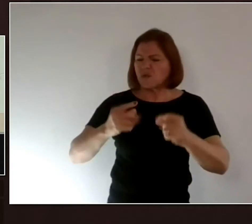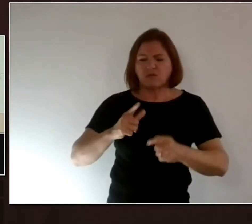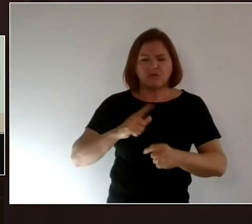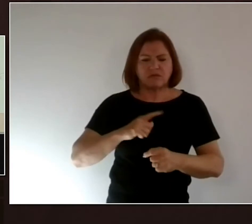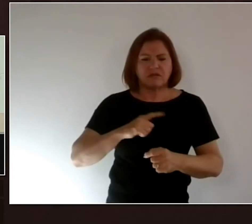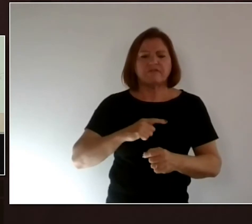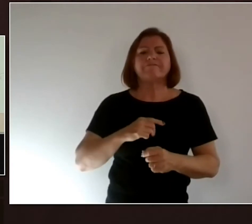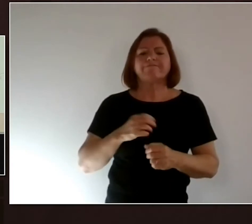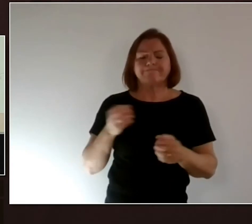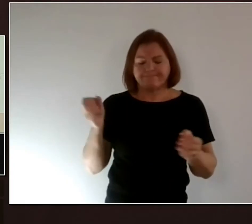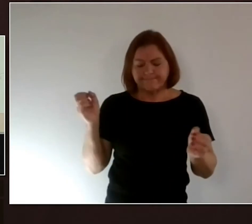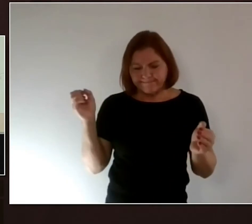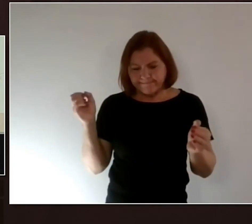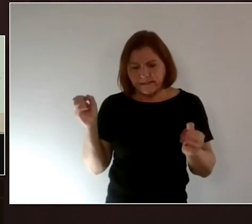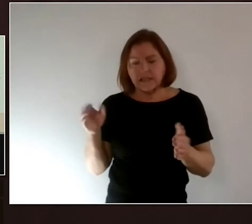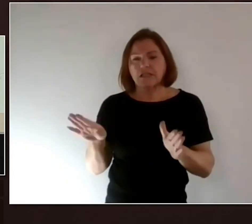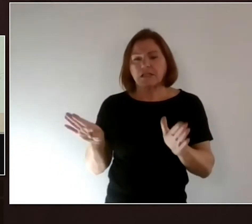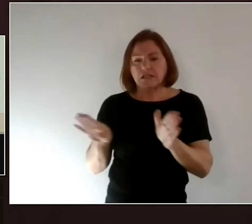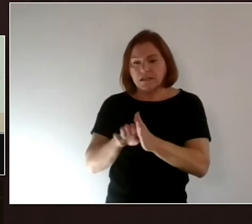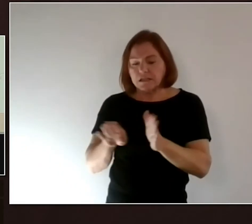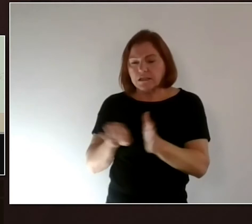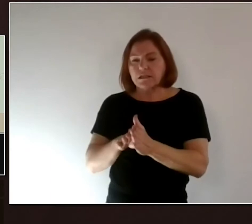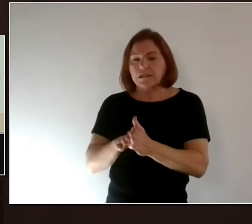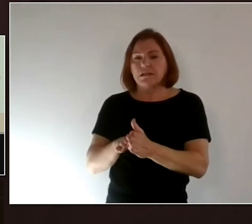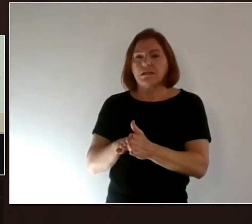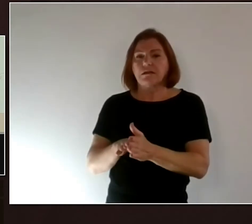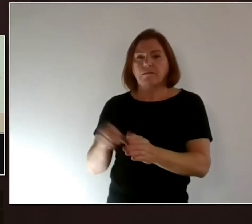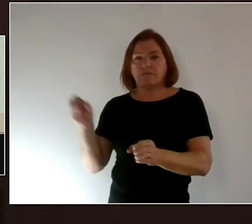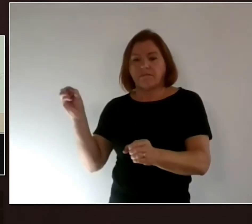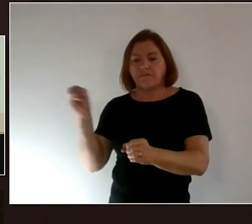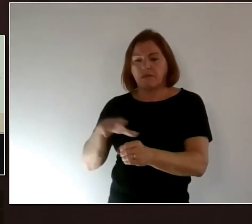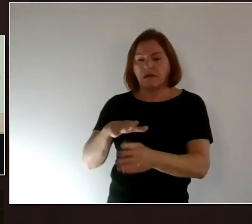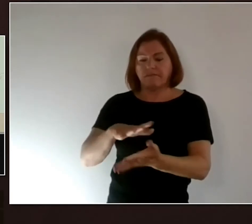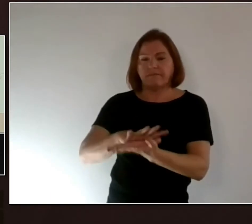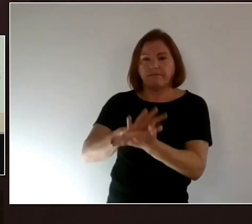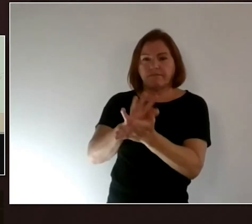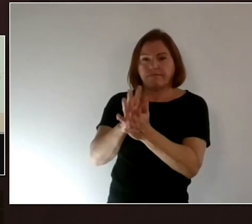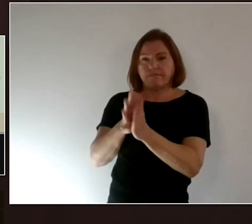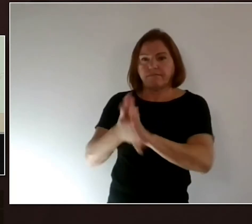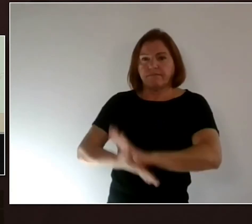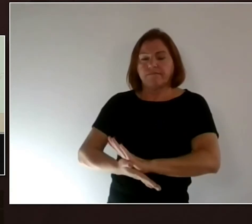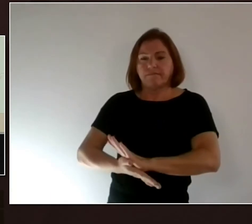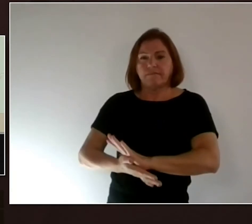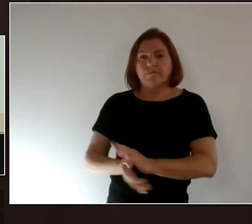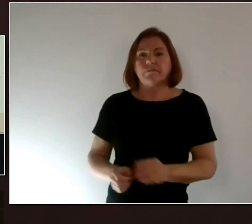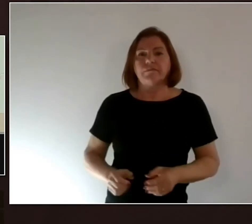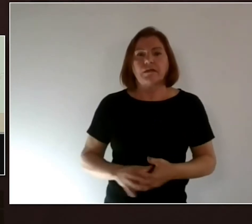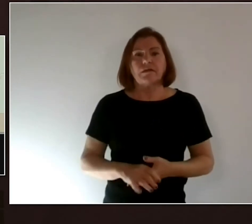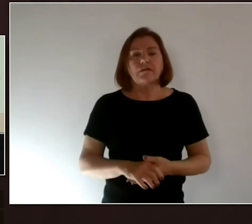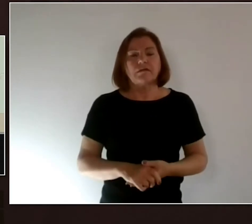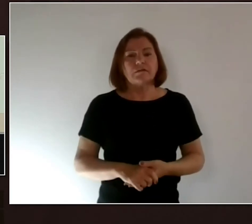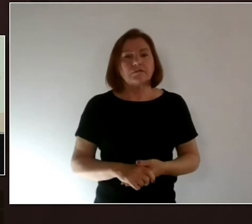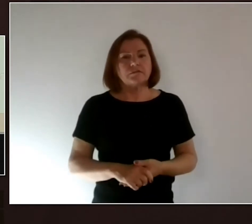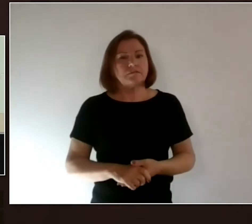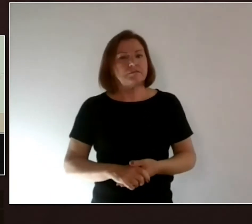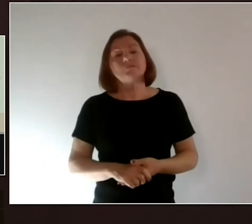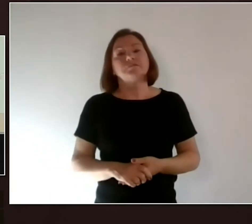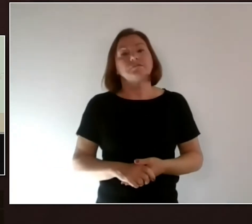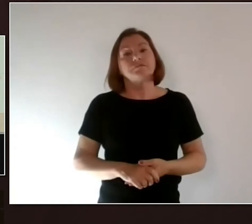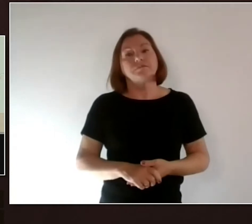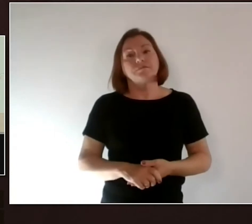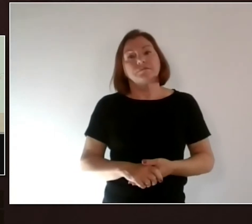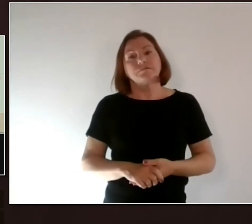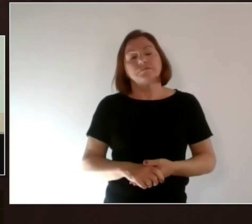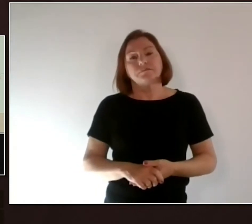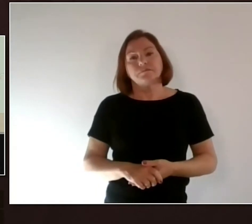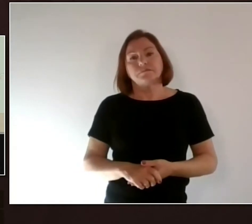atingidas. Visto que todas essas coisas hão de ser assim desfeitas, deveis ser tais